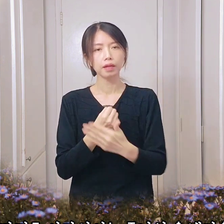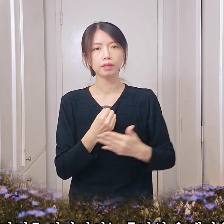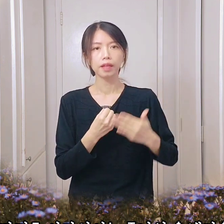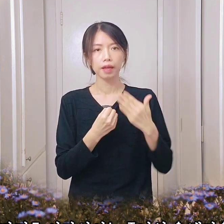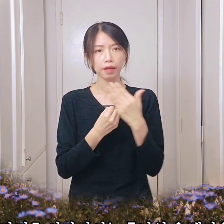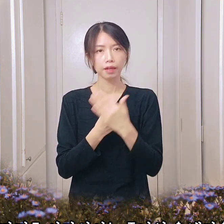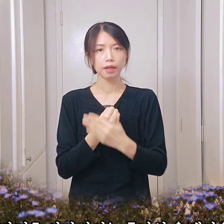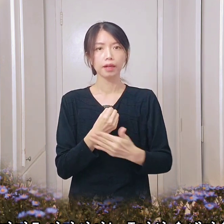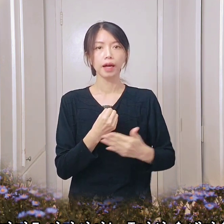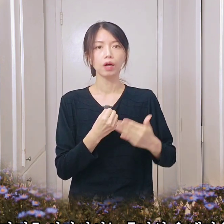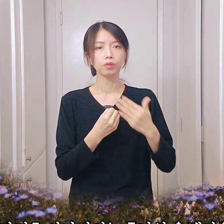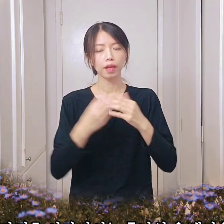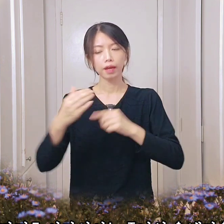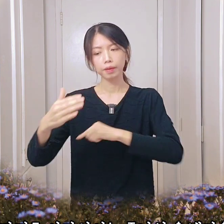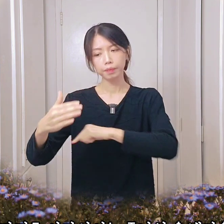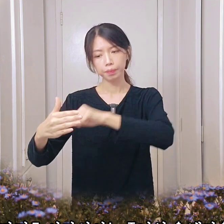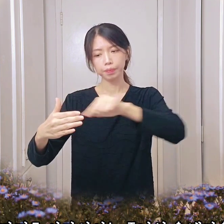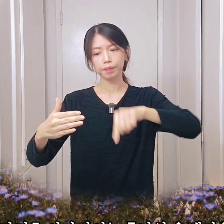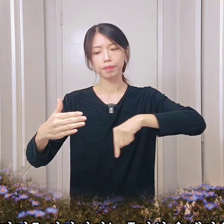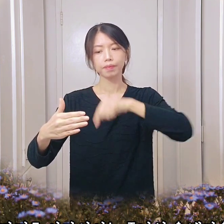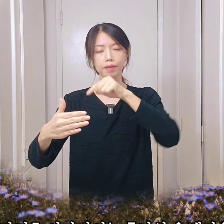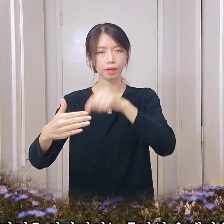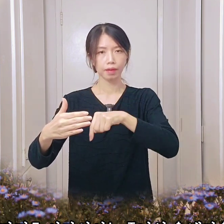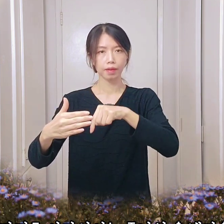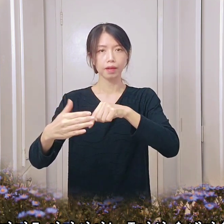주님의 은혜 가운데